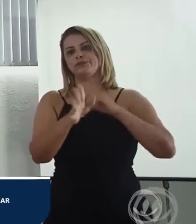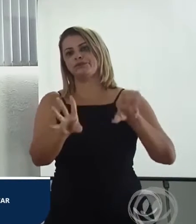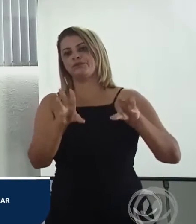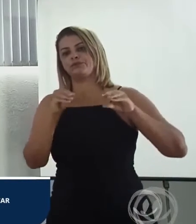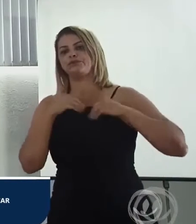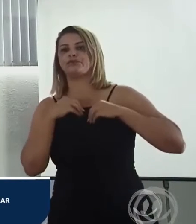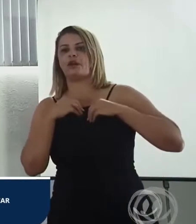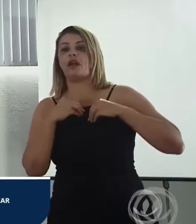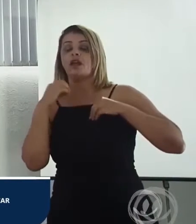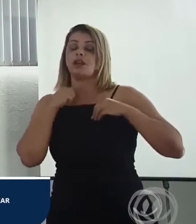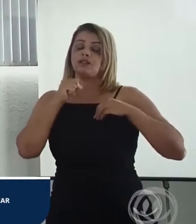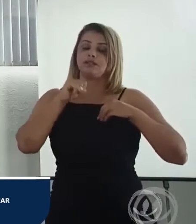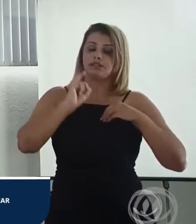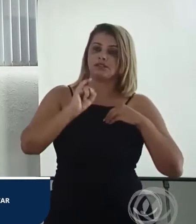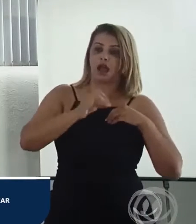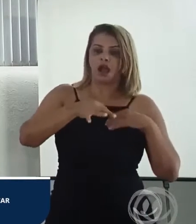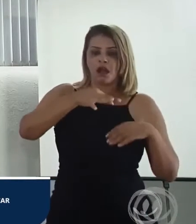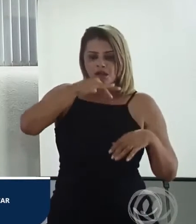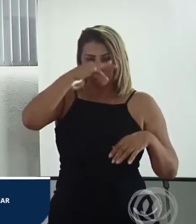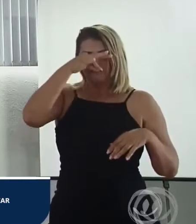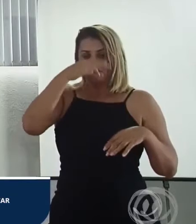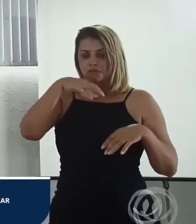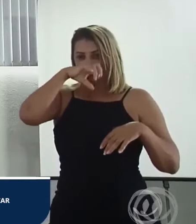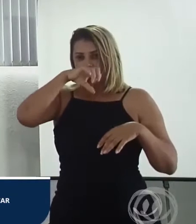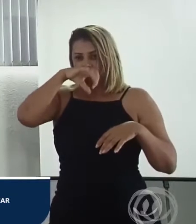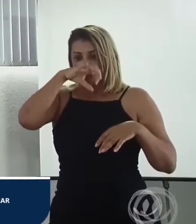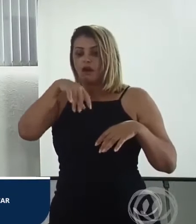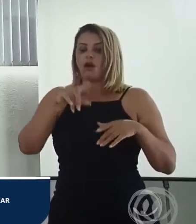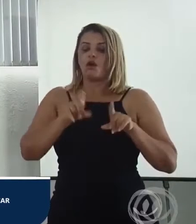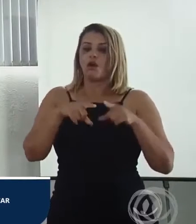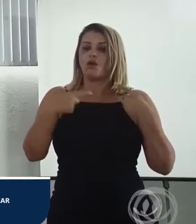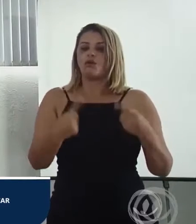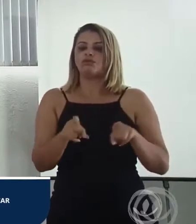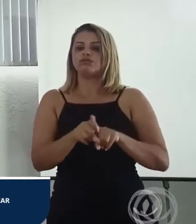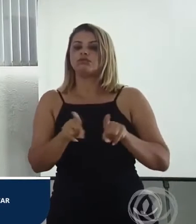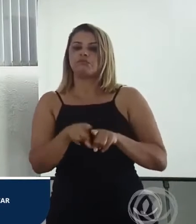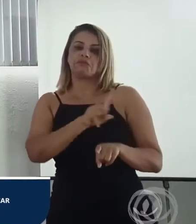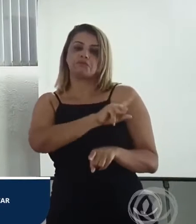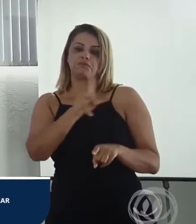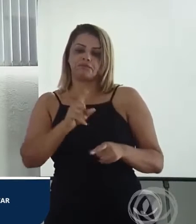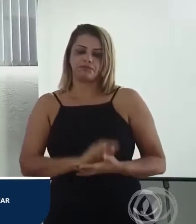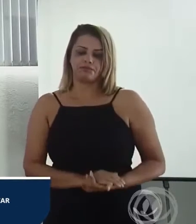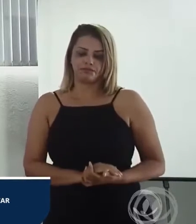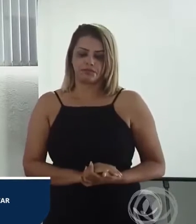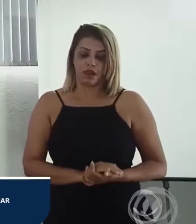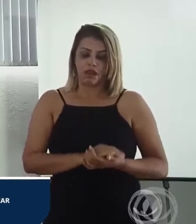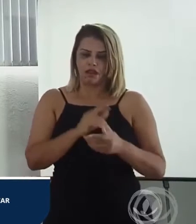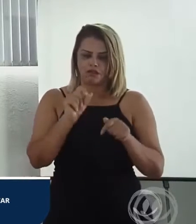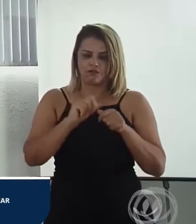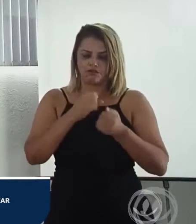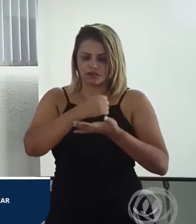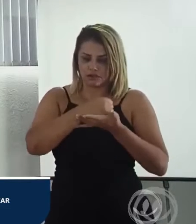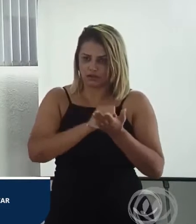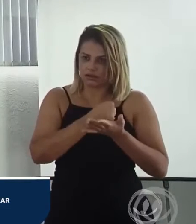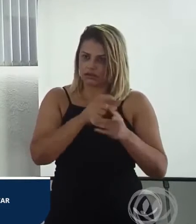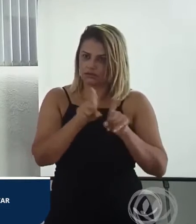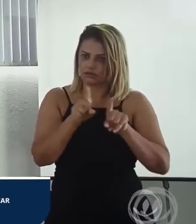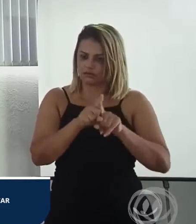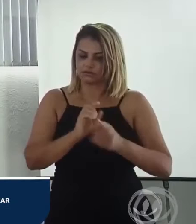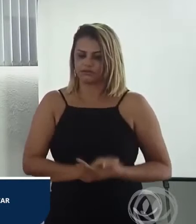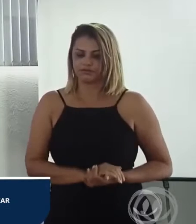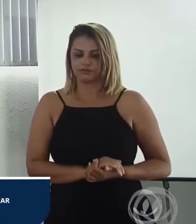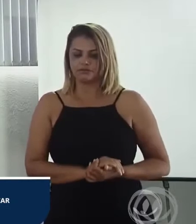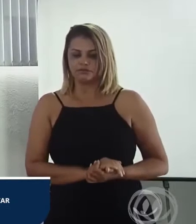também. Abrimos um posto para atendimento precoce, no posto Noraldino Rodrigues, na